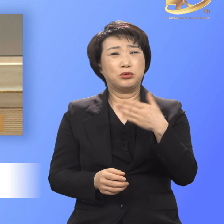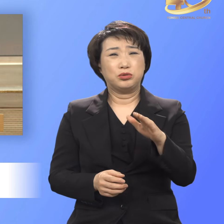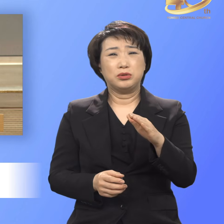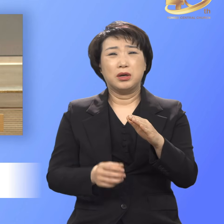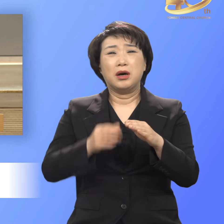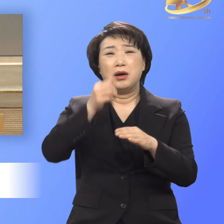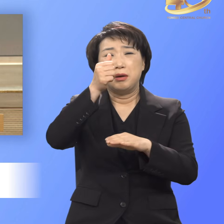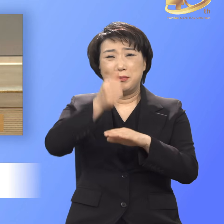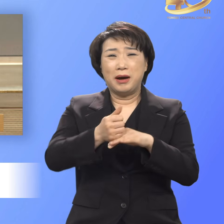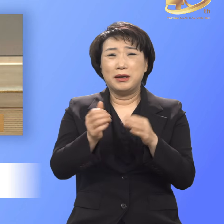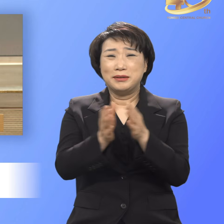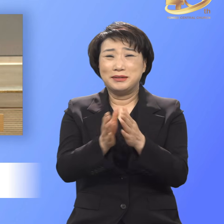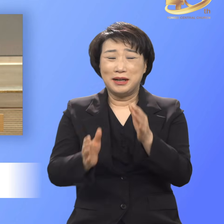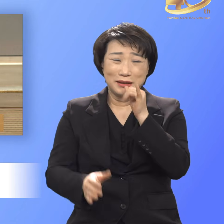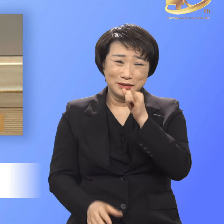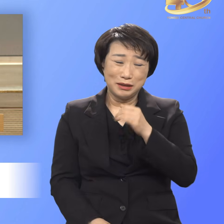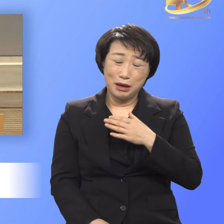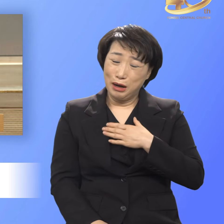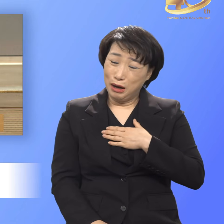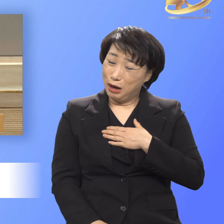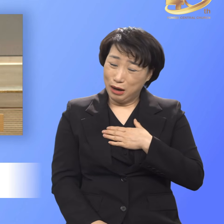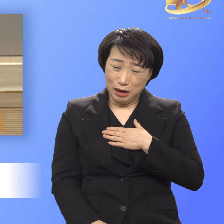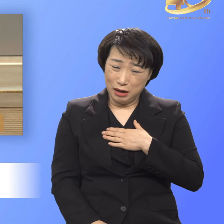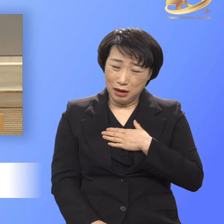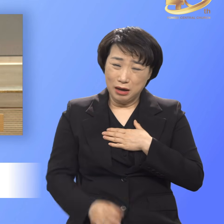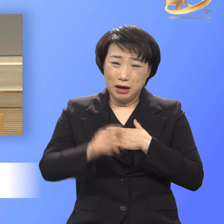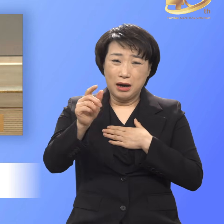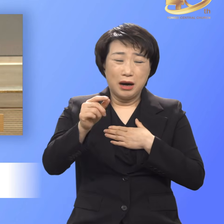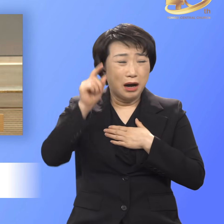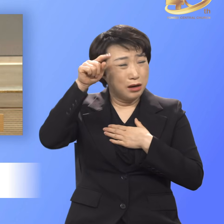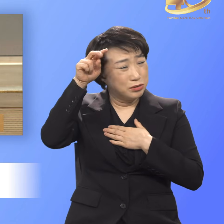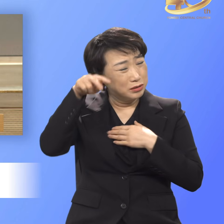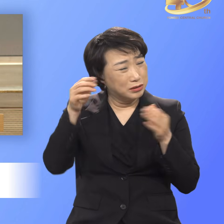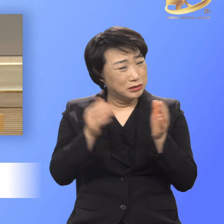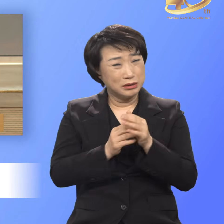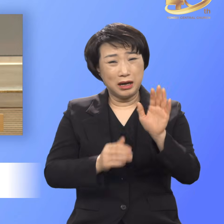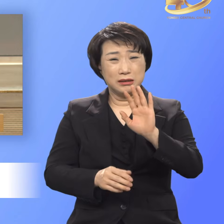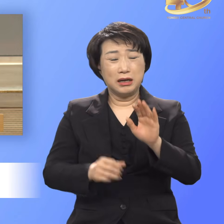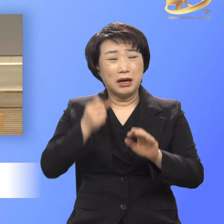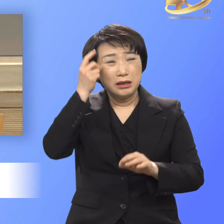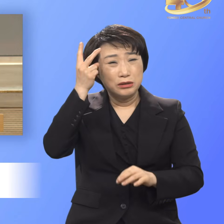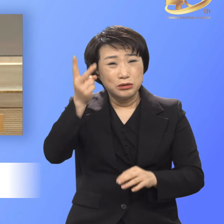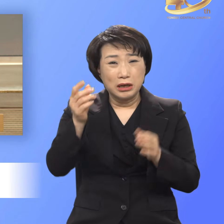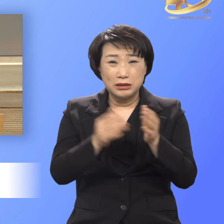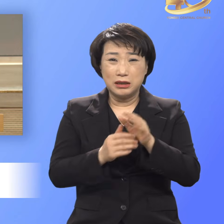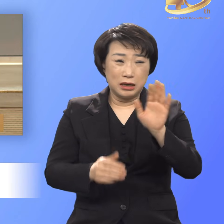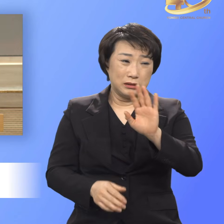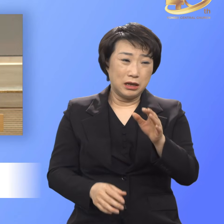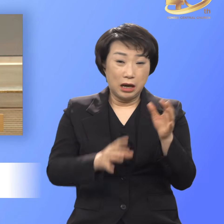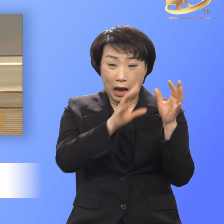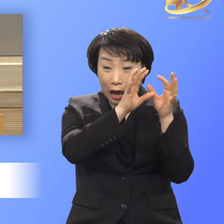2009년도 말부터 시작돼. 하루 이틀도 아니야. 한 달, 두 달도 아니야.